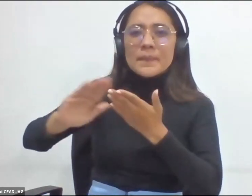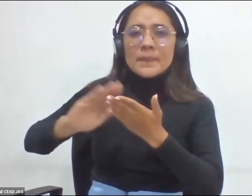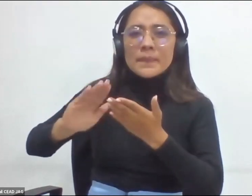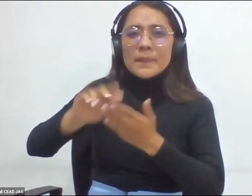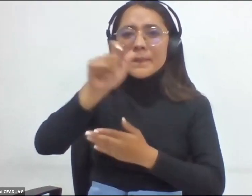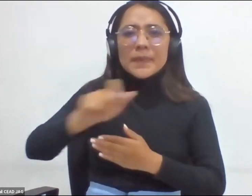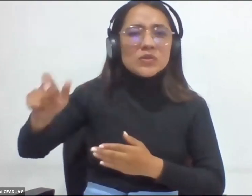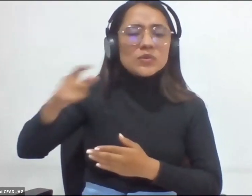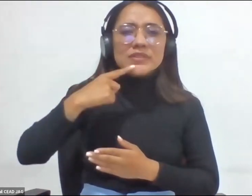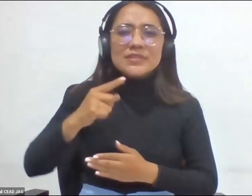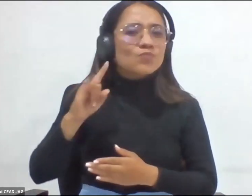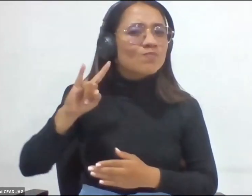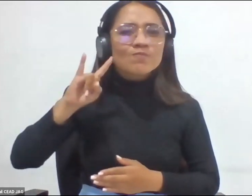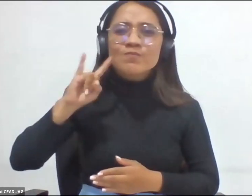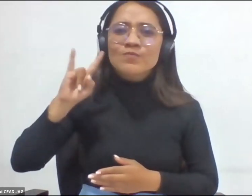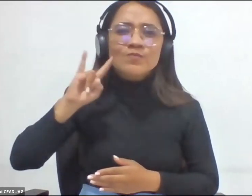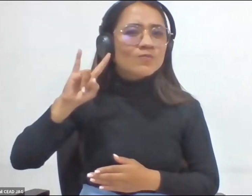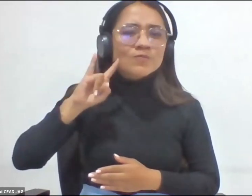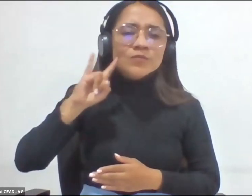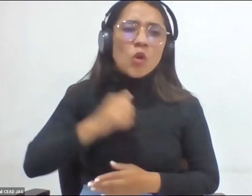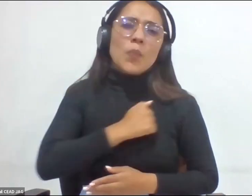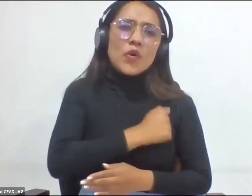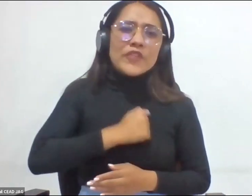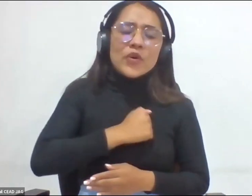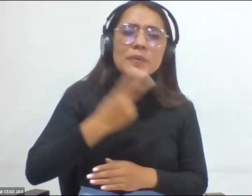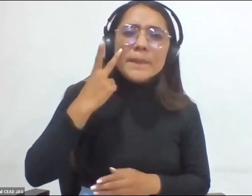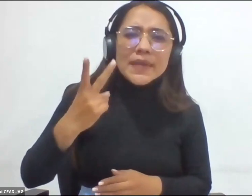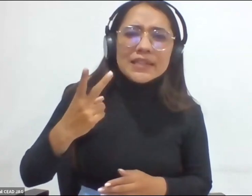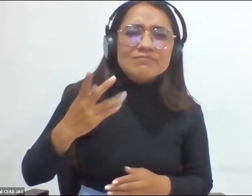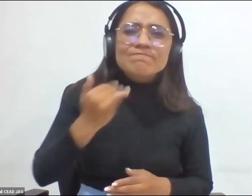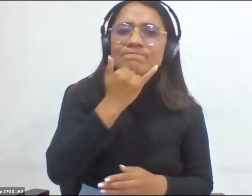que no se escucha Le pido al máster que verifique